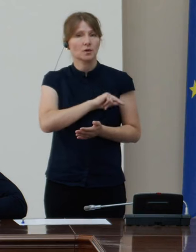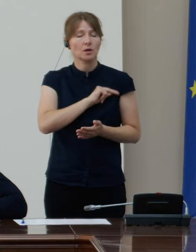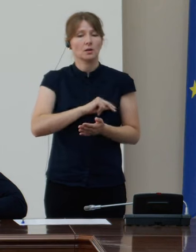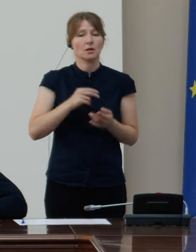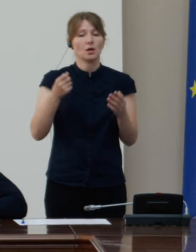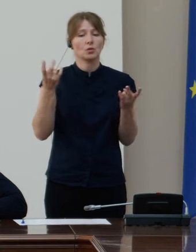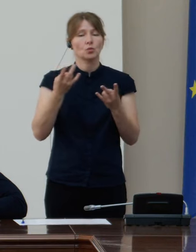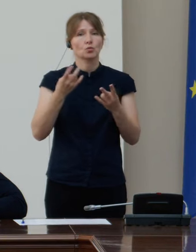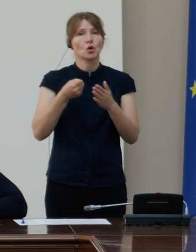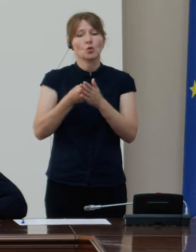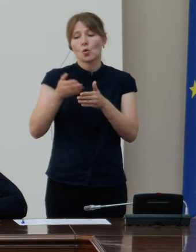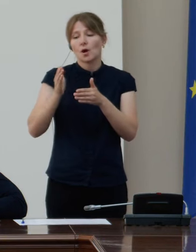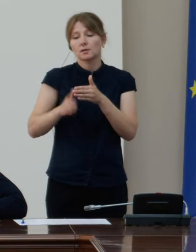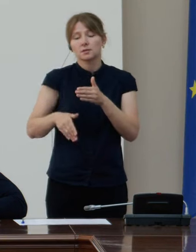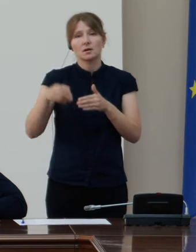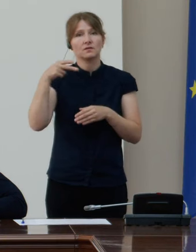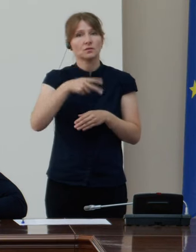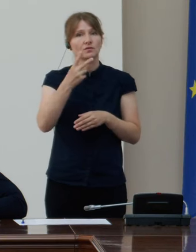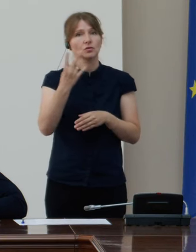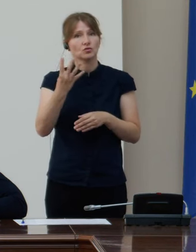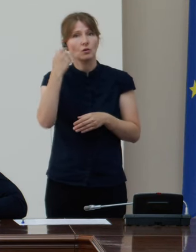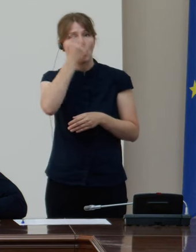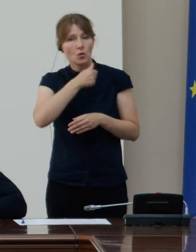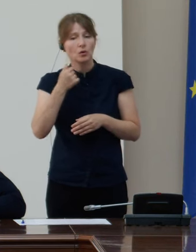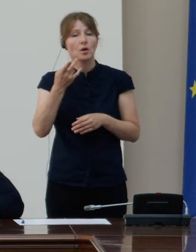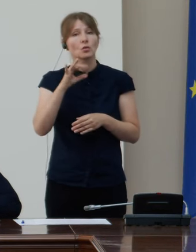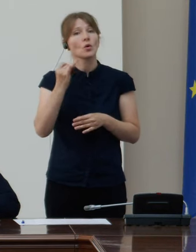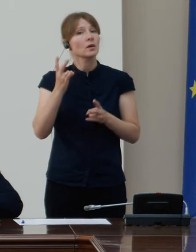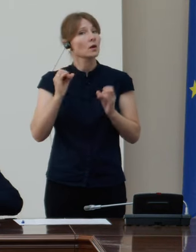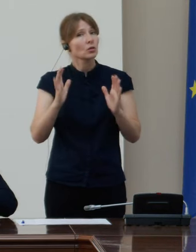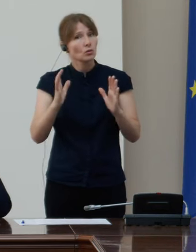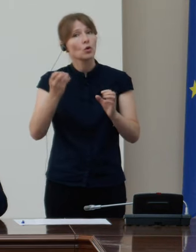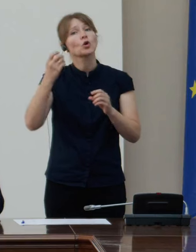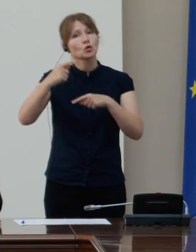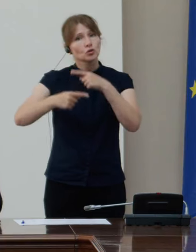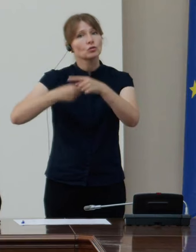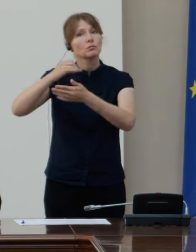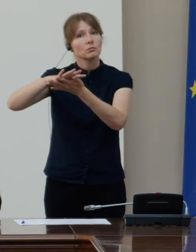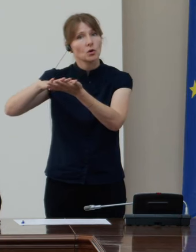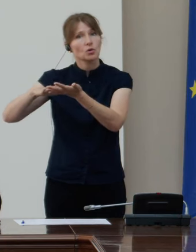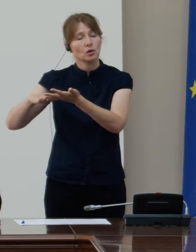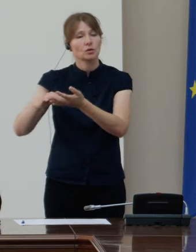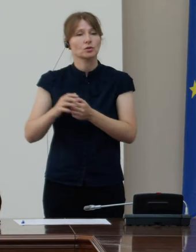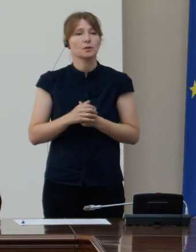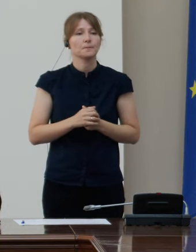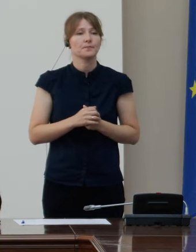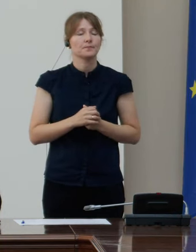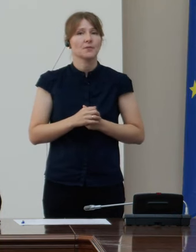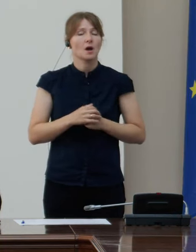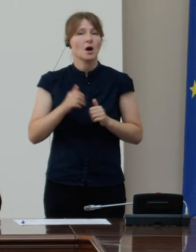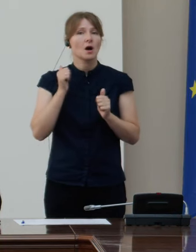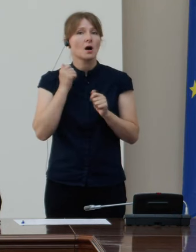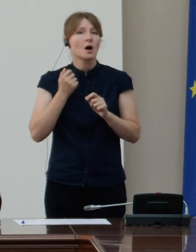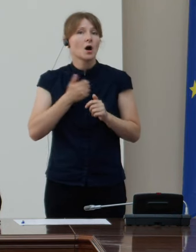la sfârșitul acestui an, dar și o perioadă îndelungată. În același timp, trebuie să spun că